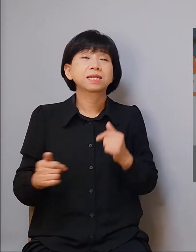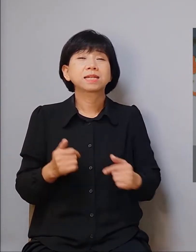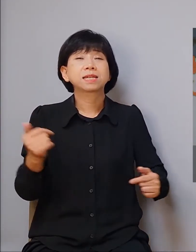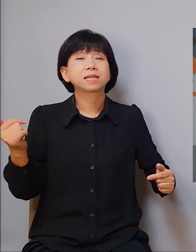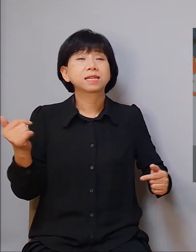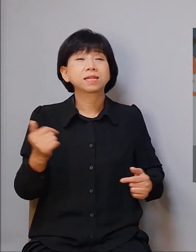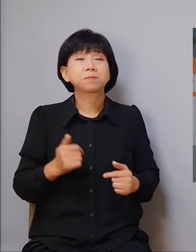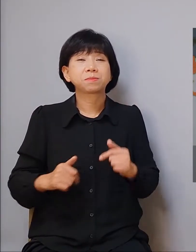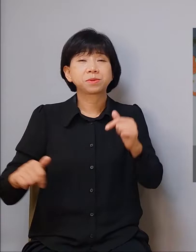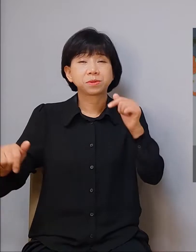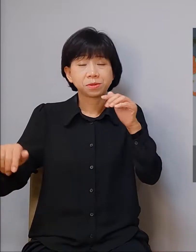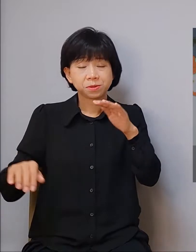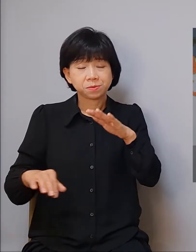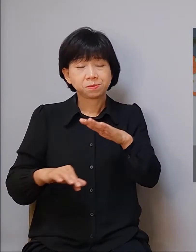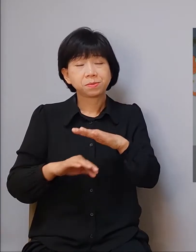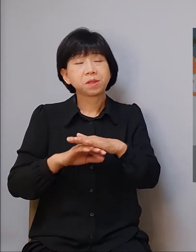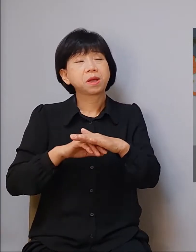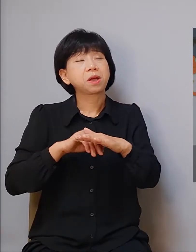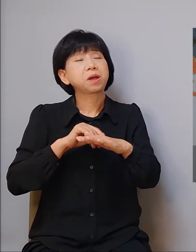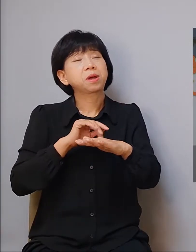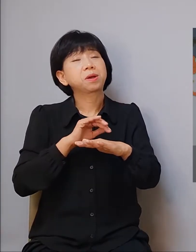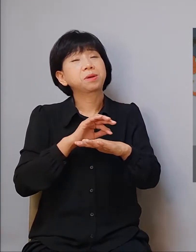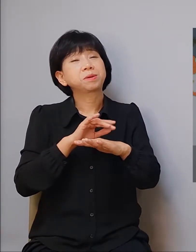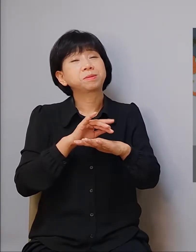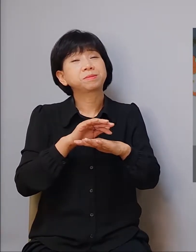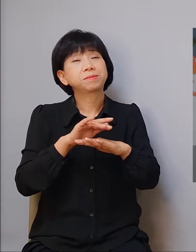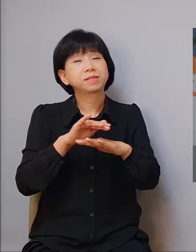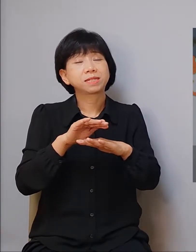내 기쁨